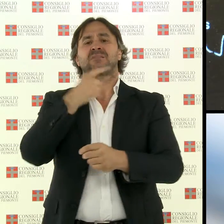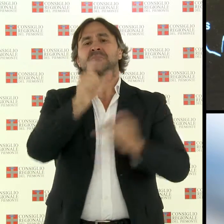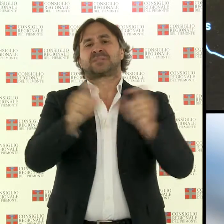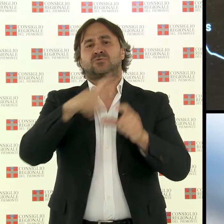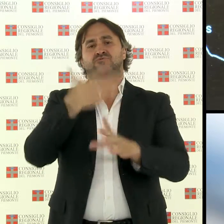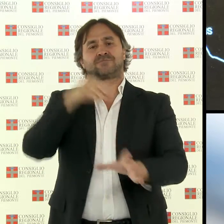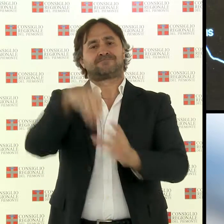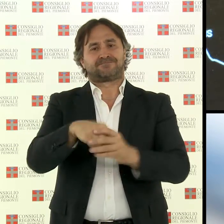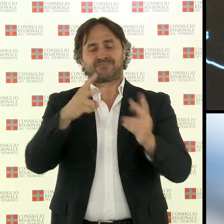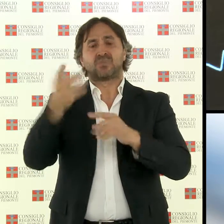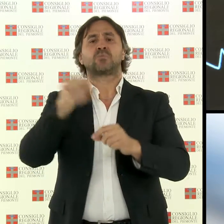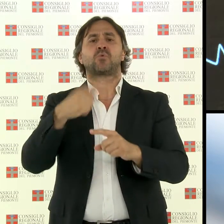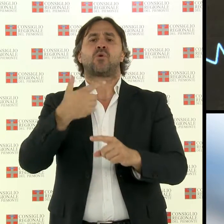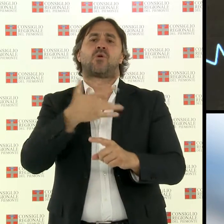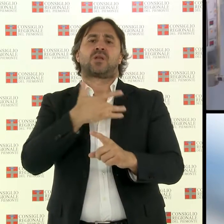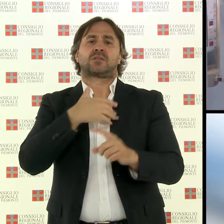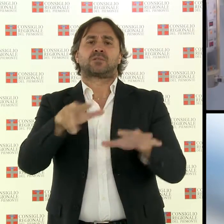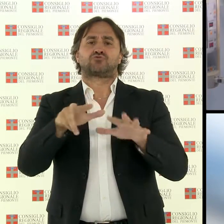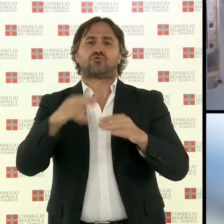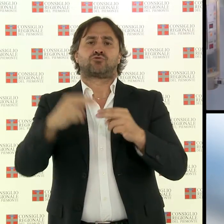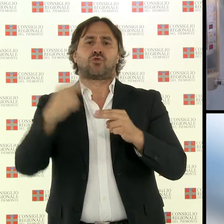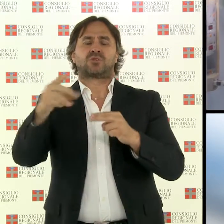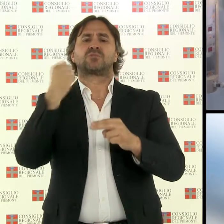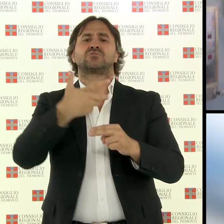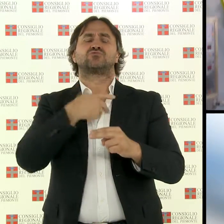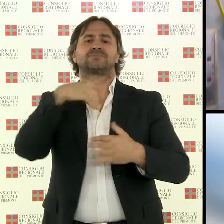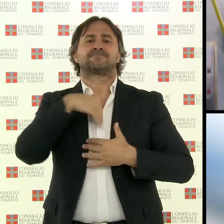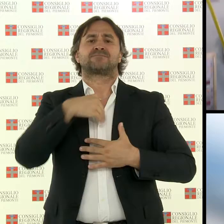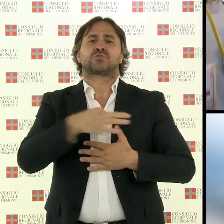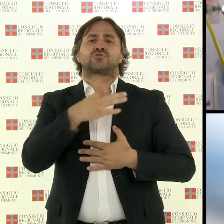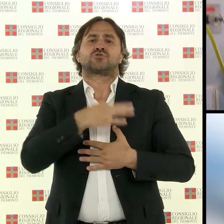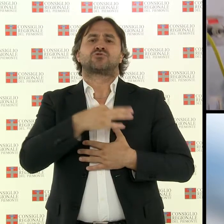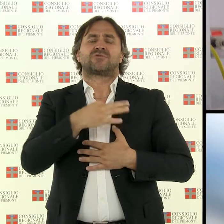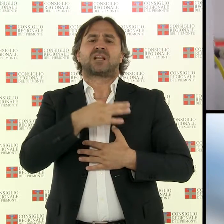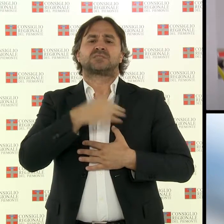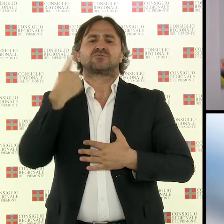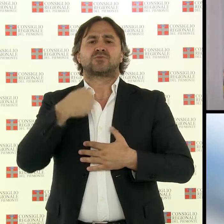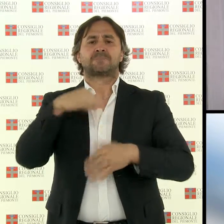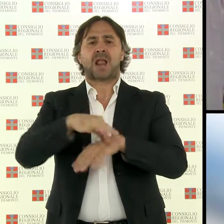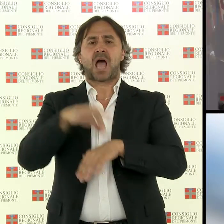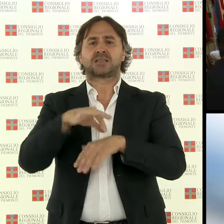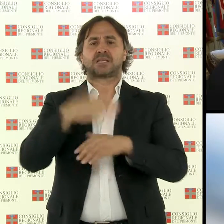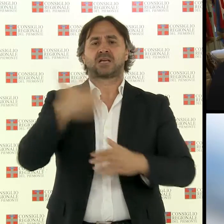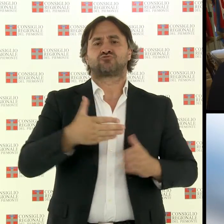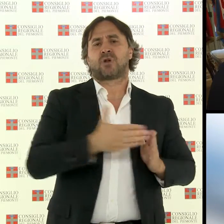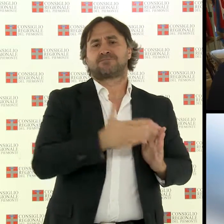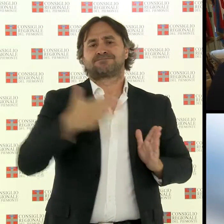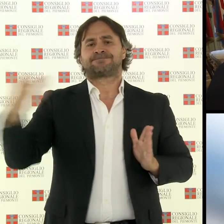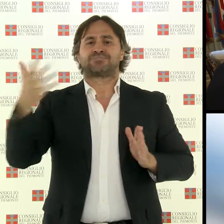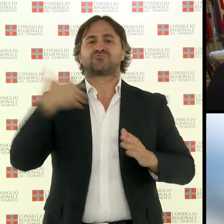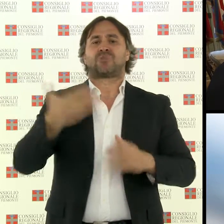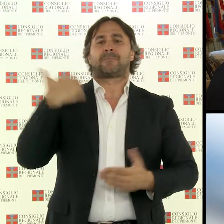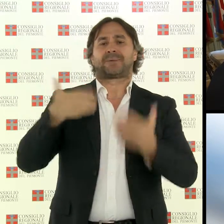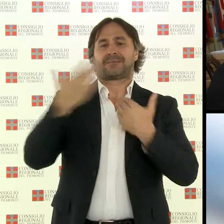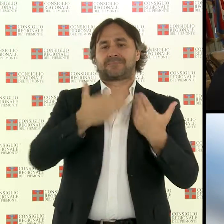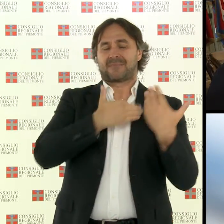day hospital over 18, sofferenti per malattie croniche insorte in età infantile. È quanto chiedono gli infermieri